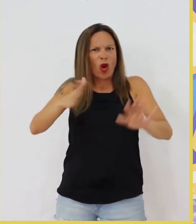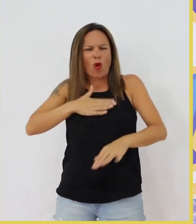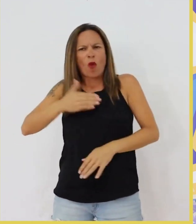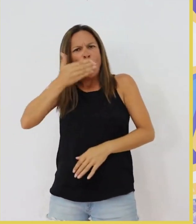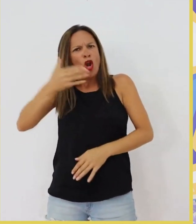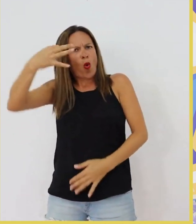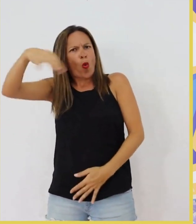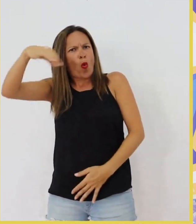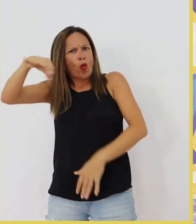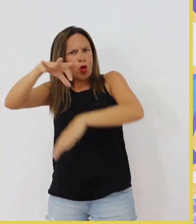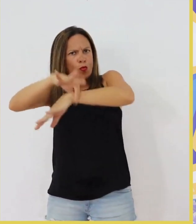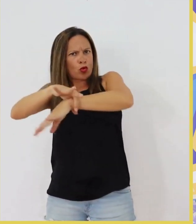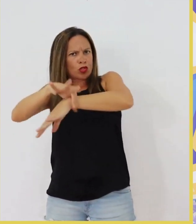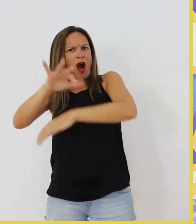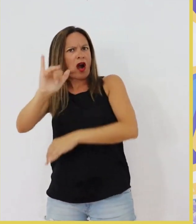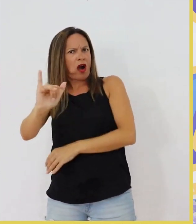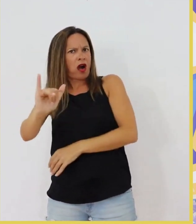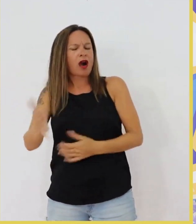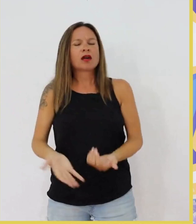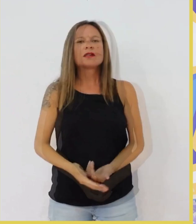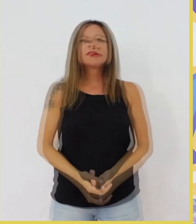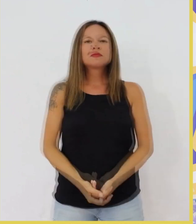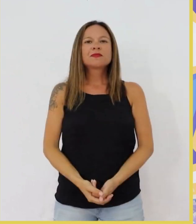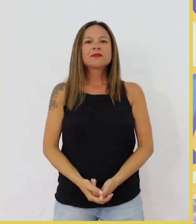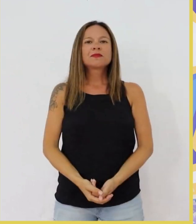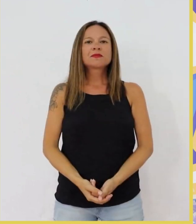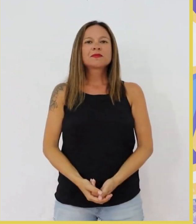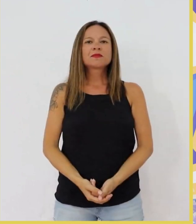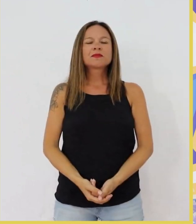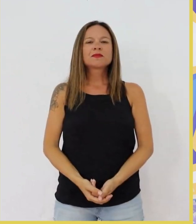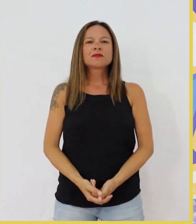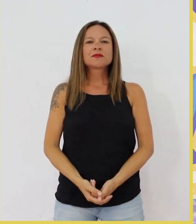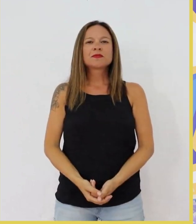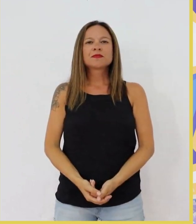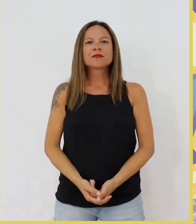están normalizando cuando somos el único colegio con pulsera.